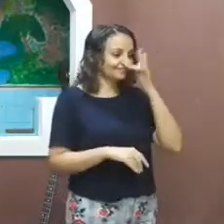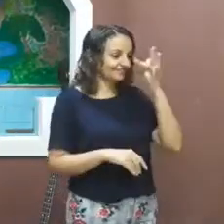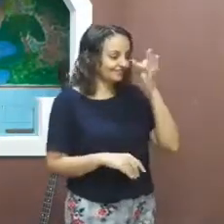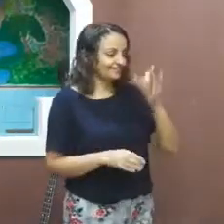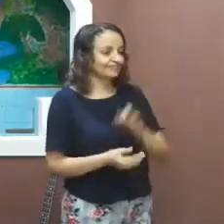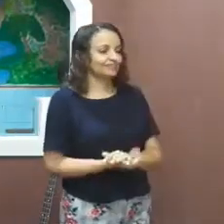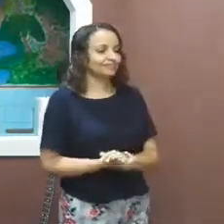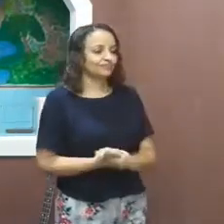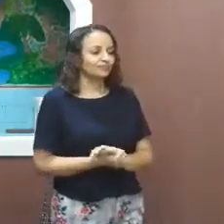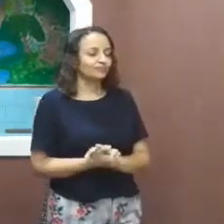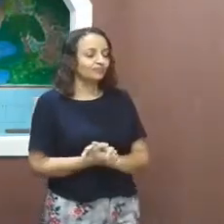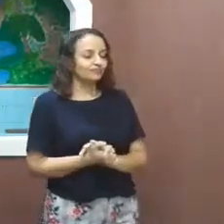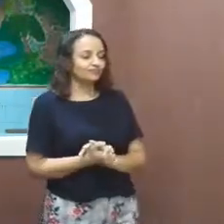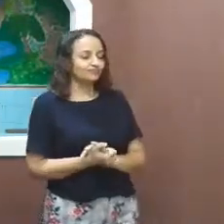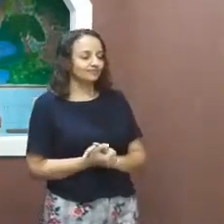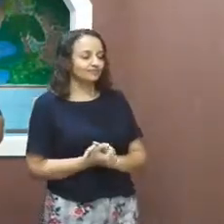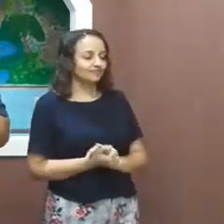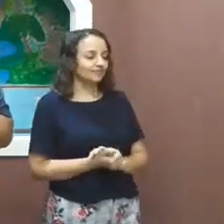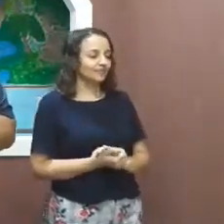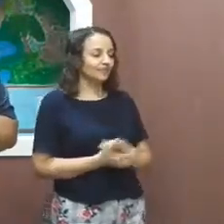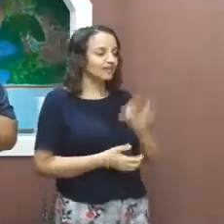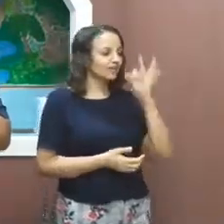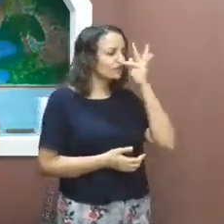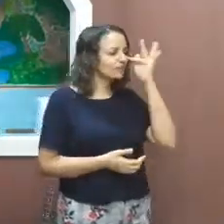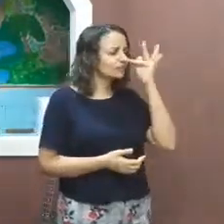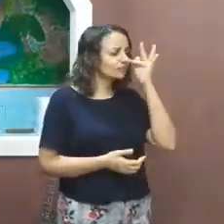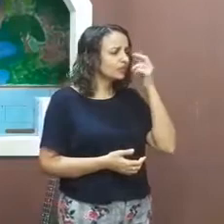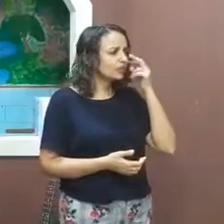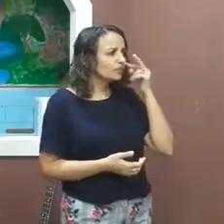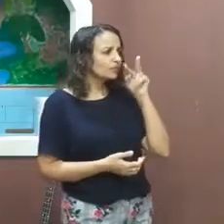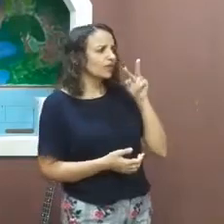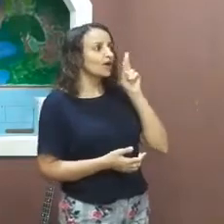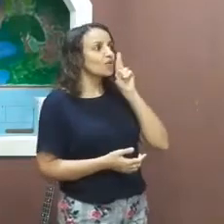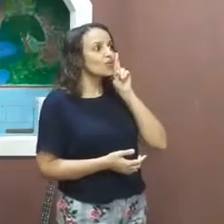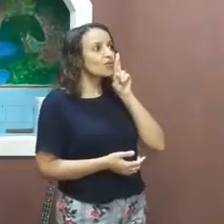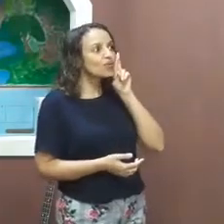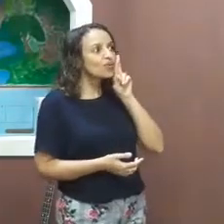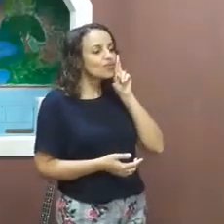Queridos, né? Olha uma rosa.